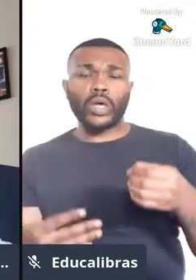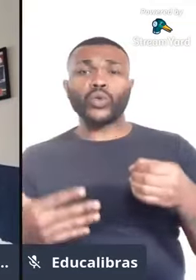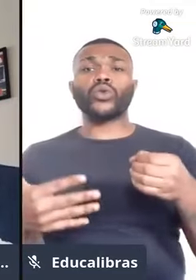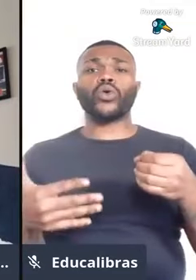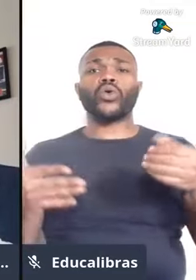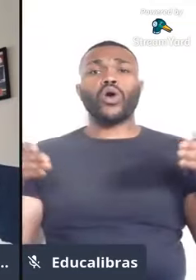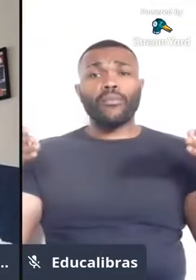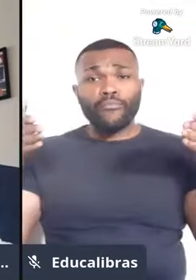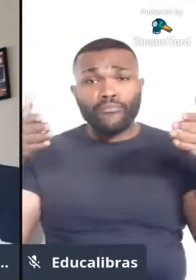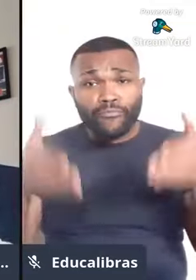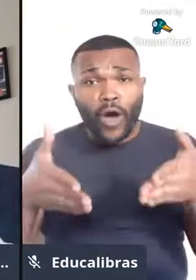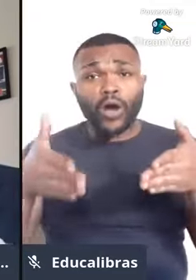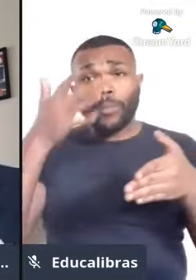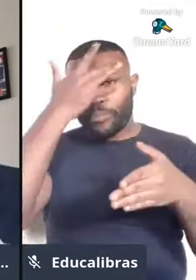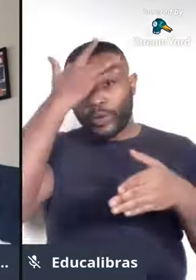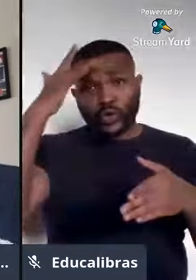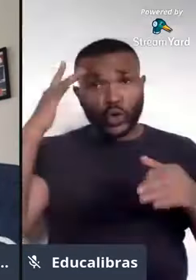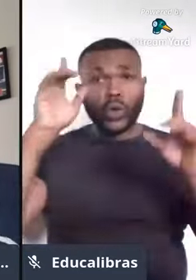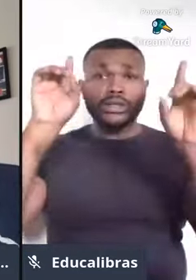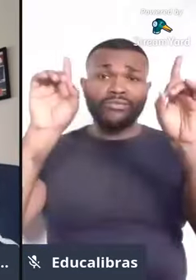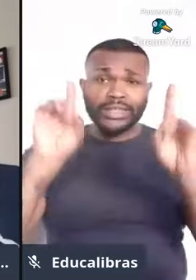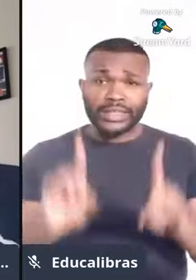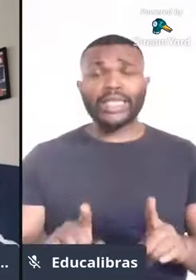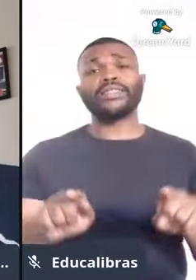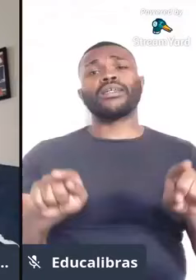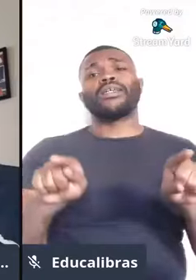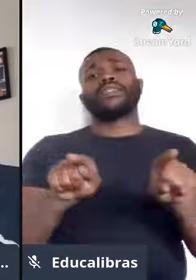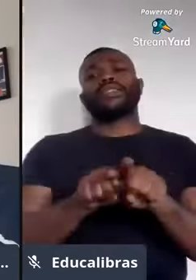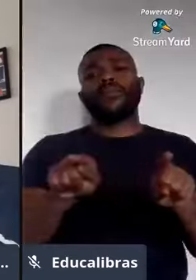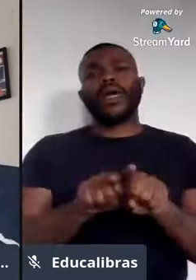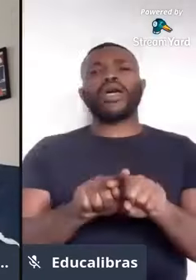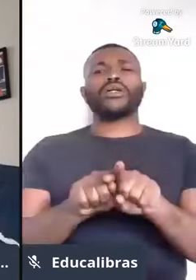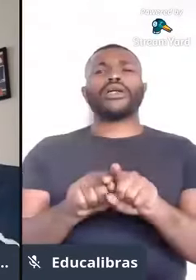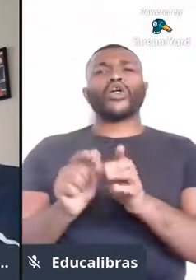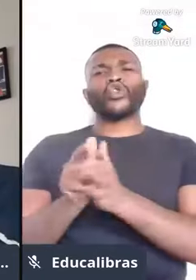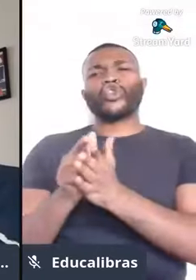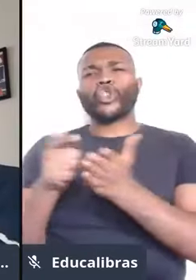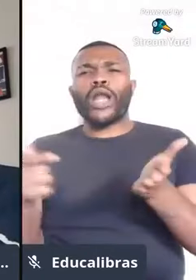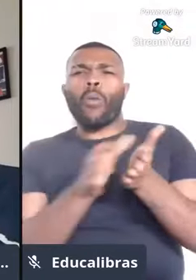da pessoa com deficiência, colunas em grandes veículos,